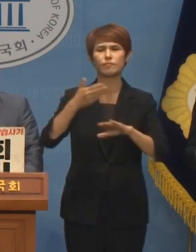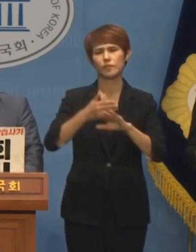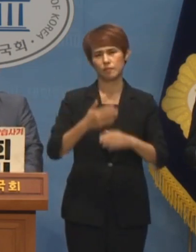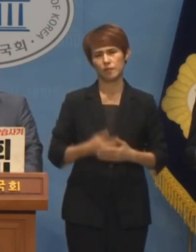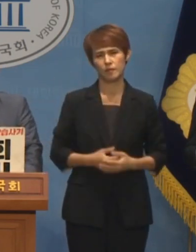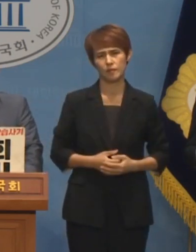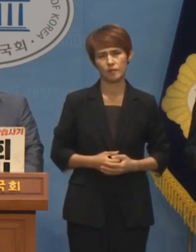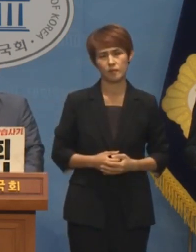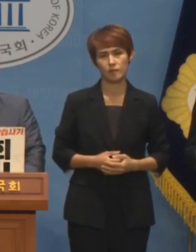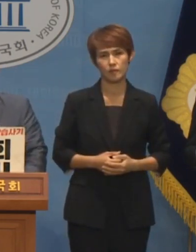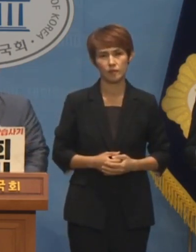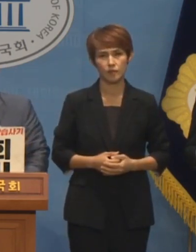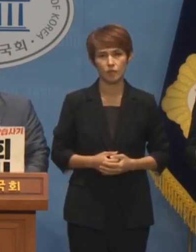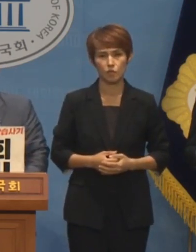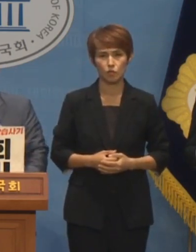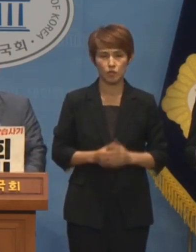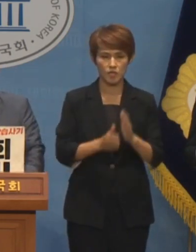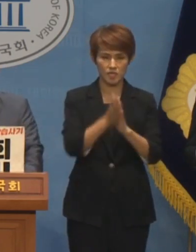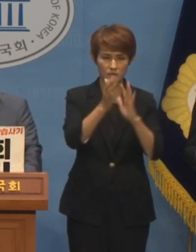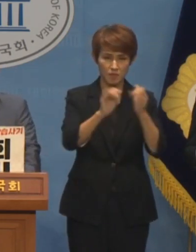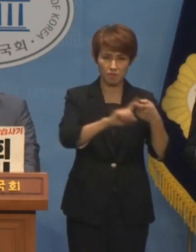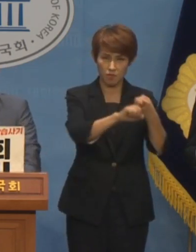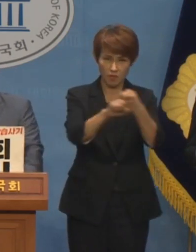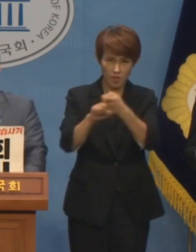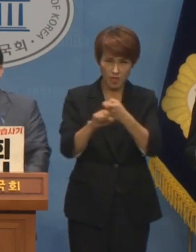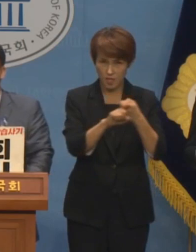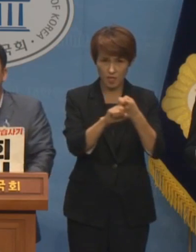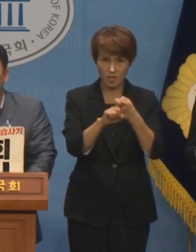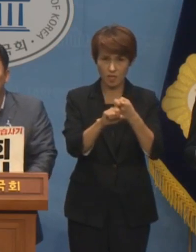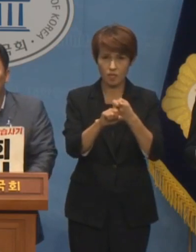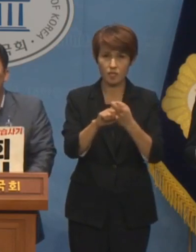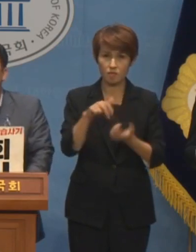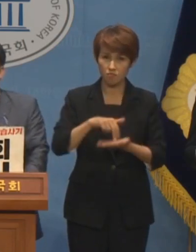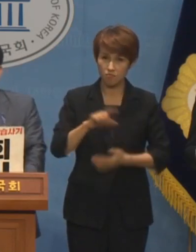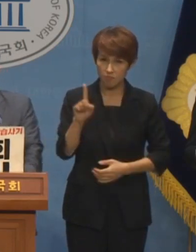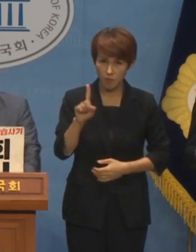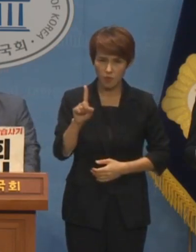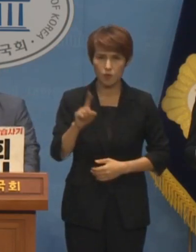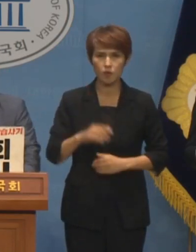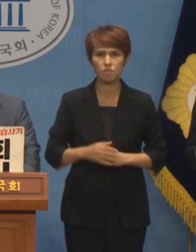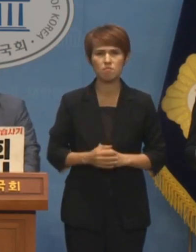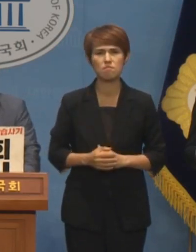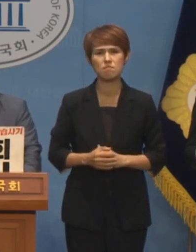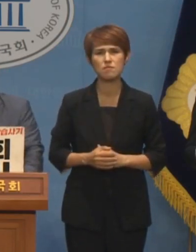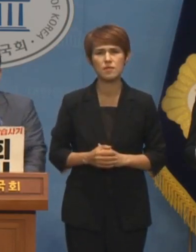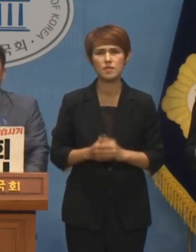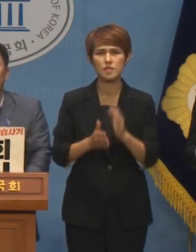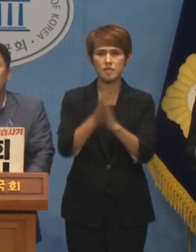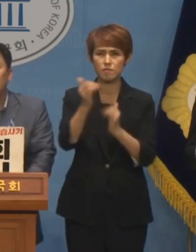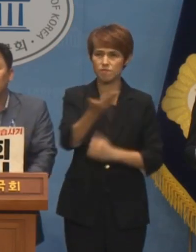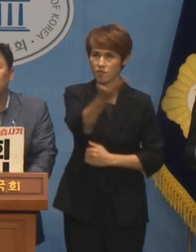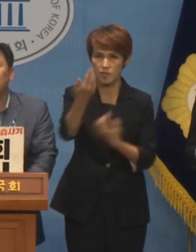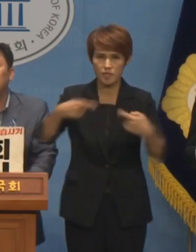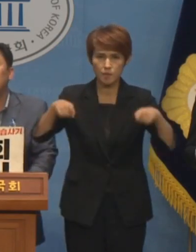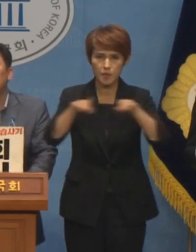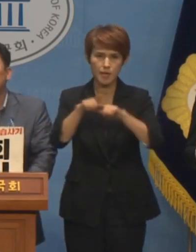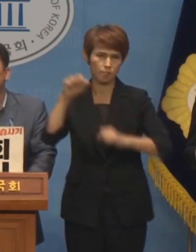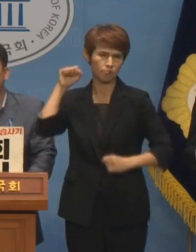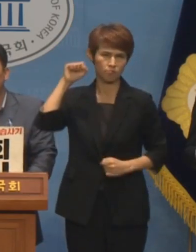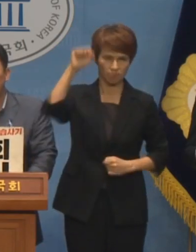저희 이채 양명주 시민연대 민생경영에서 검사모 을들의 연대 등도 밖에서 더 많은 시민들과 강력한